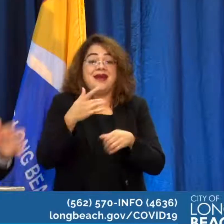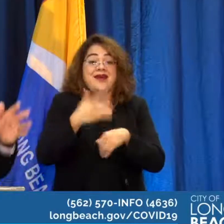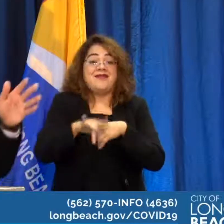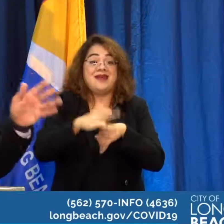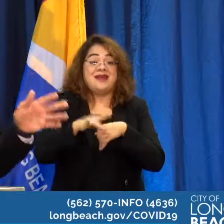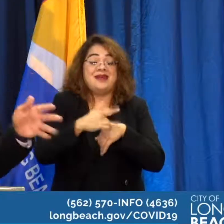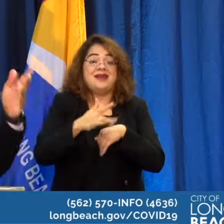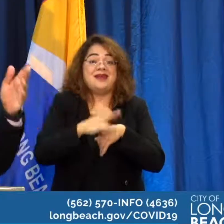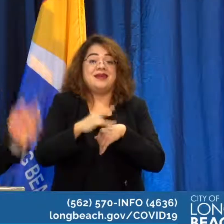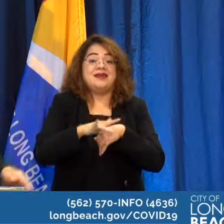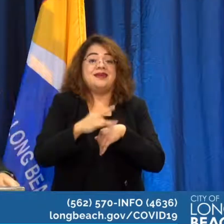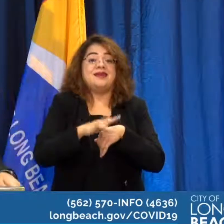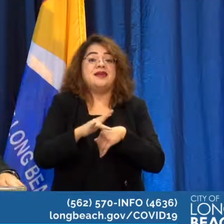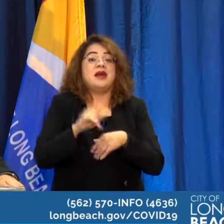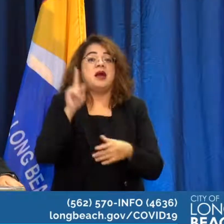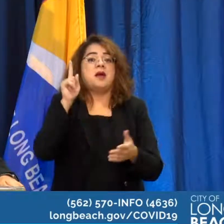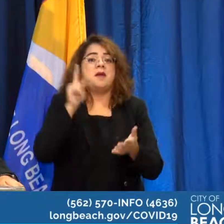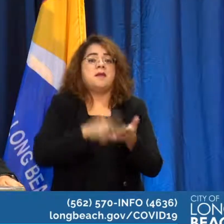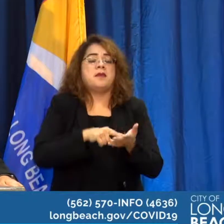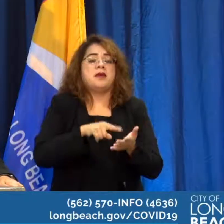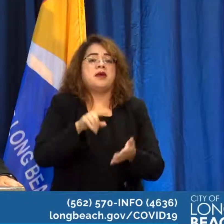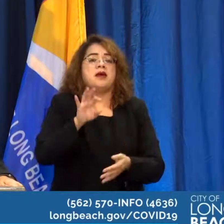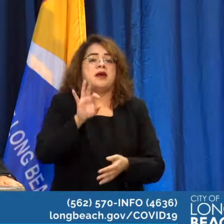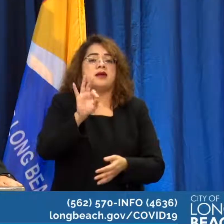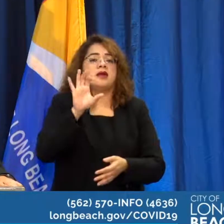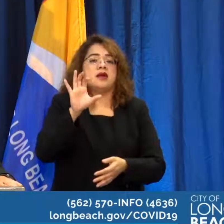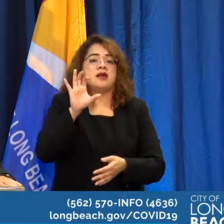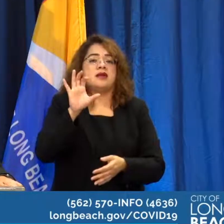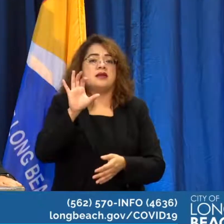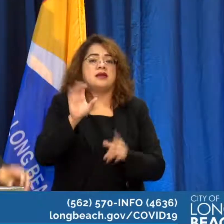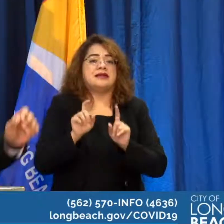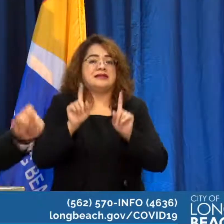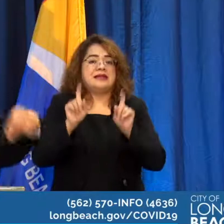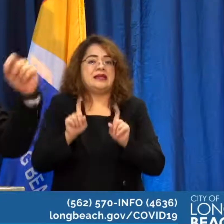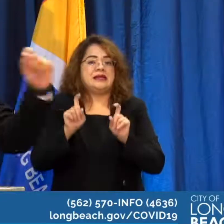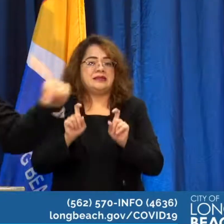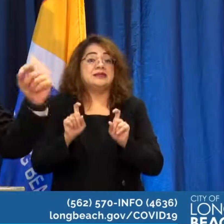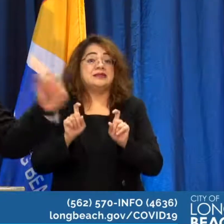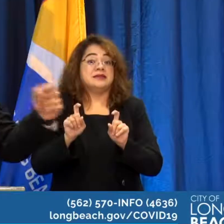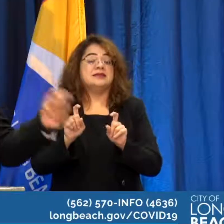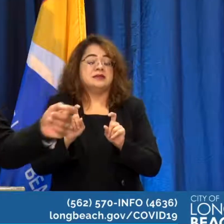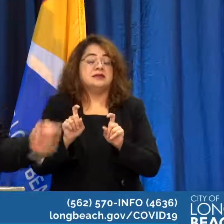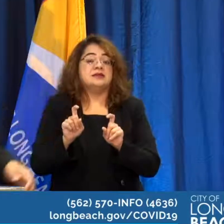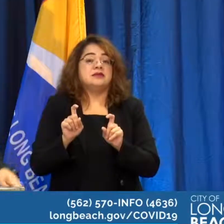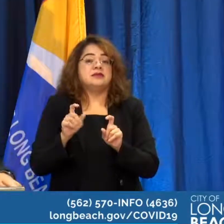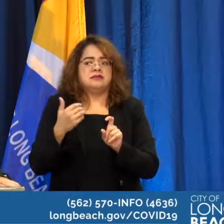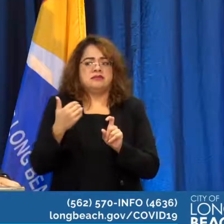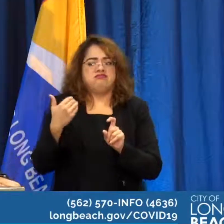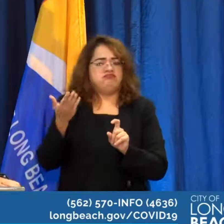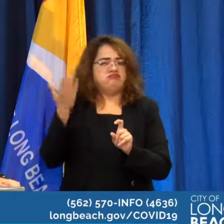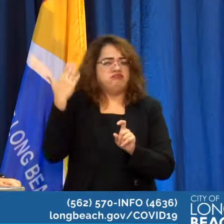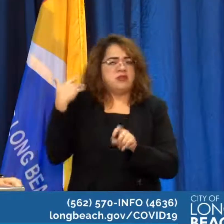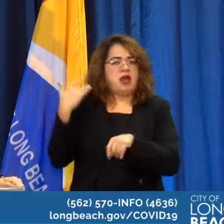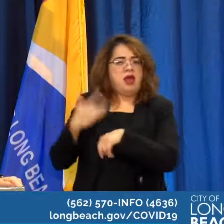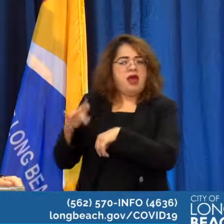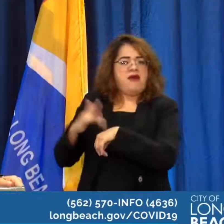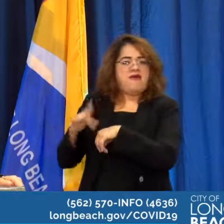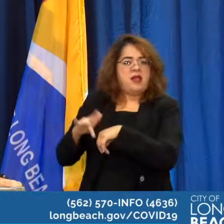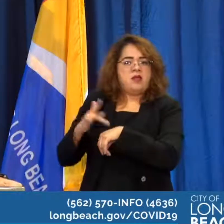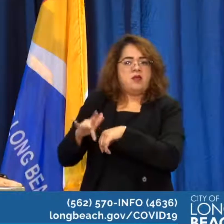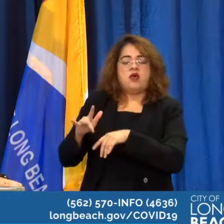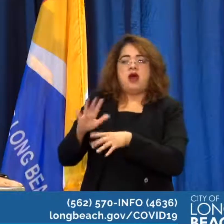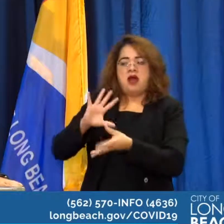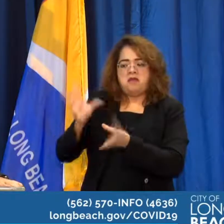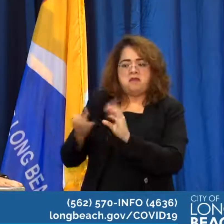que era 1,900 exámenes de COVID-19, fue el número más grande que tuvimos. Este